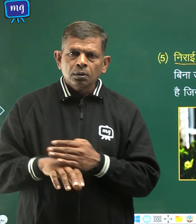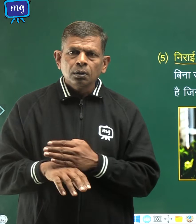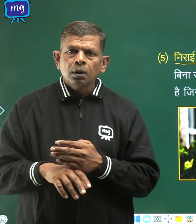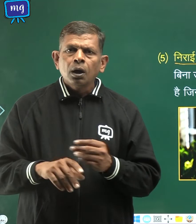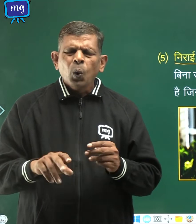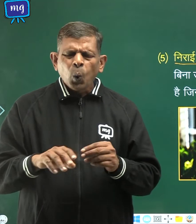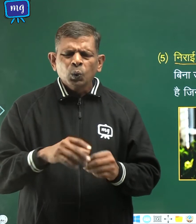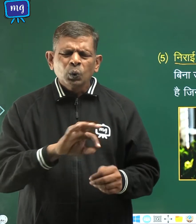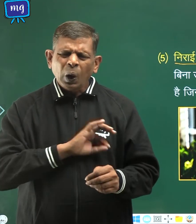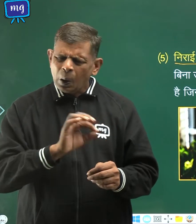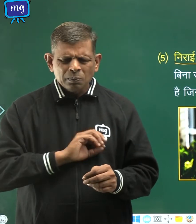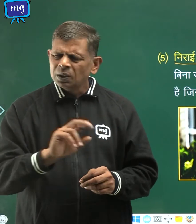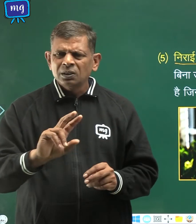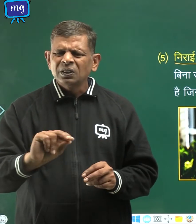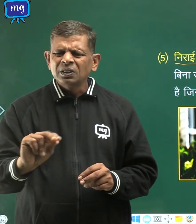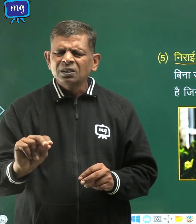अवांछित